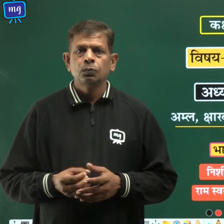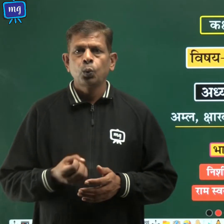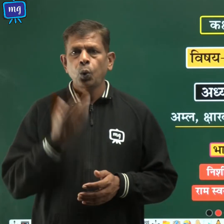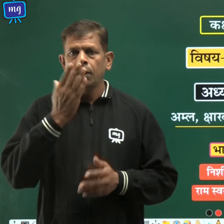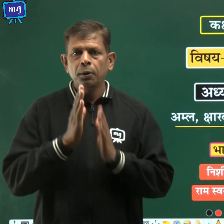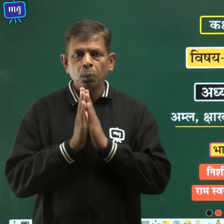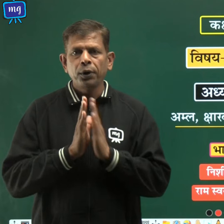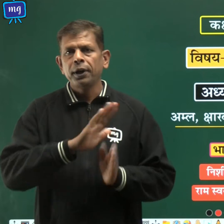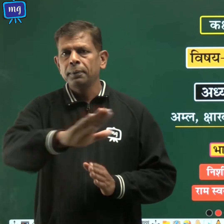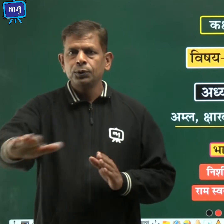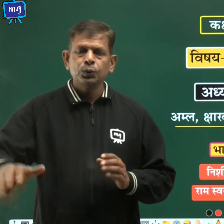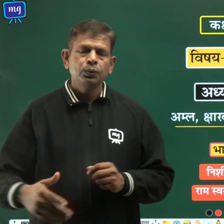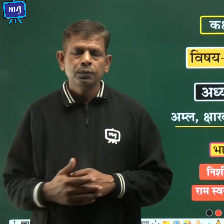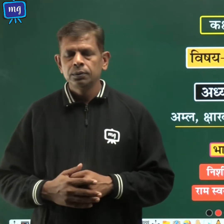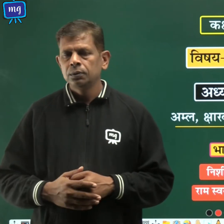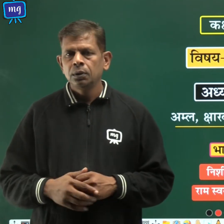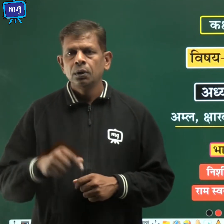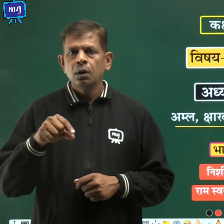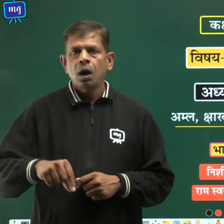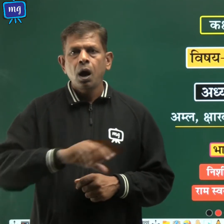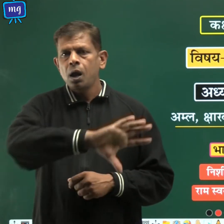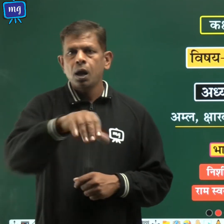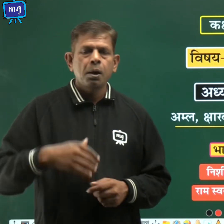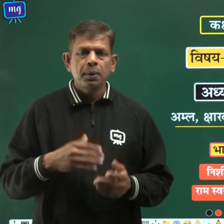गुड मॉर्निंग बच्चों। आज हम पढ़ेंगे